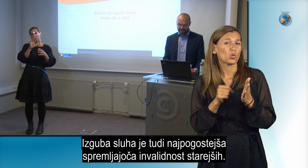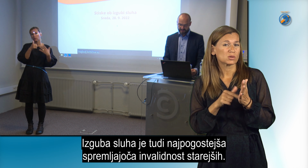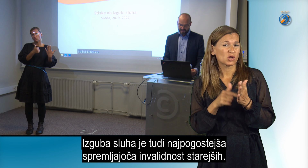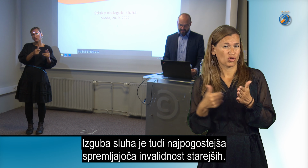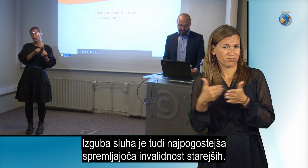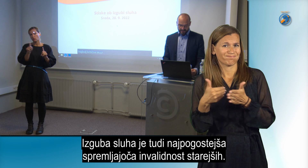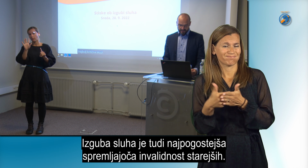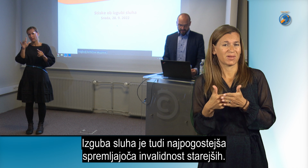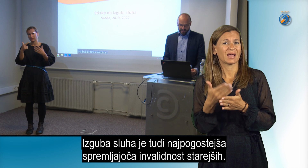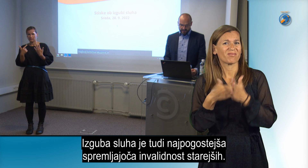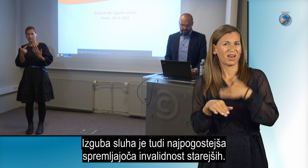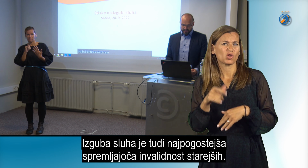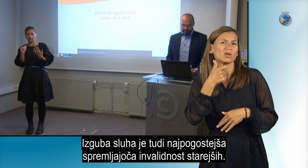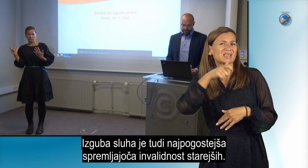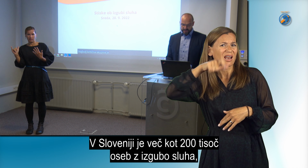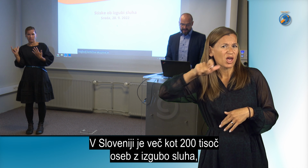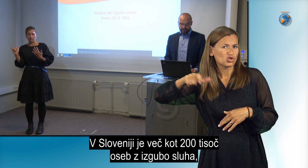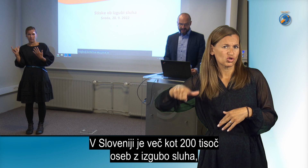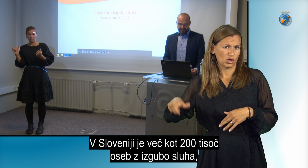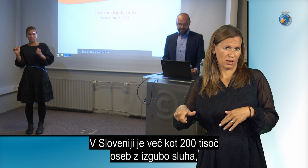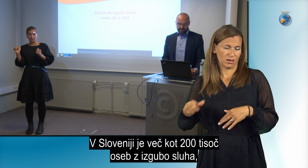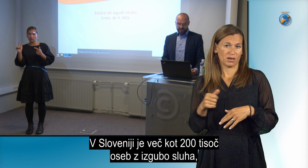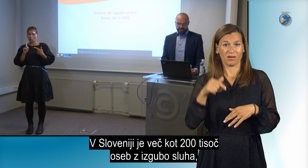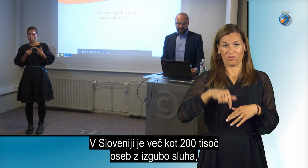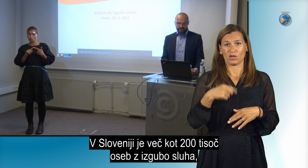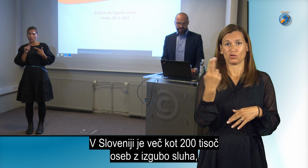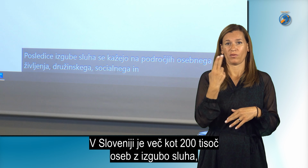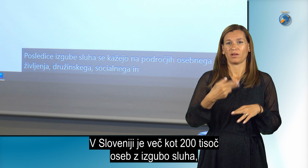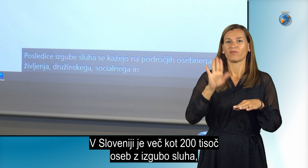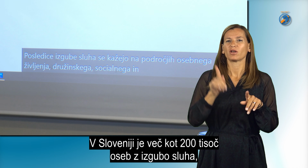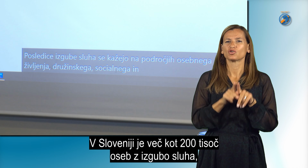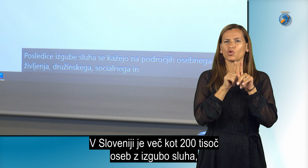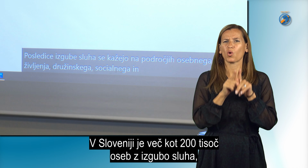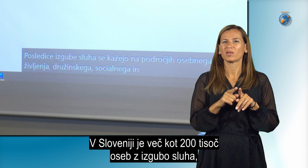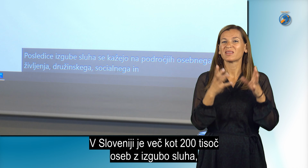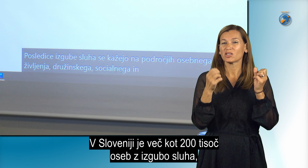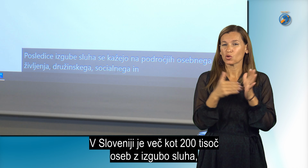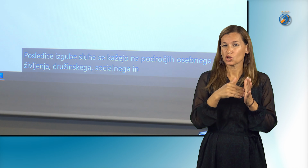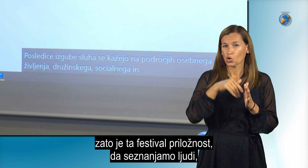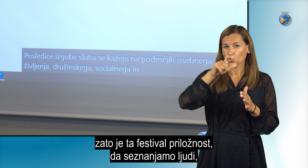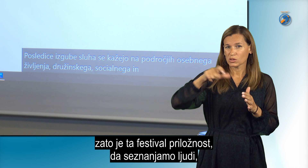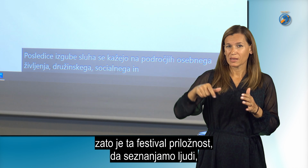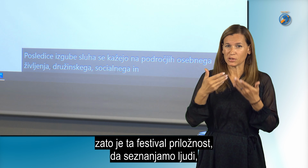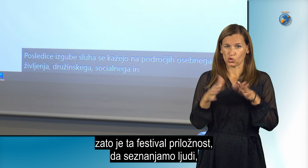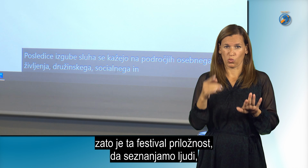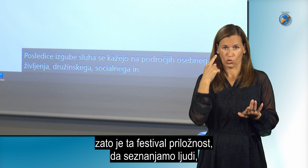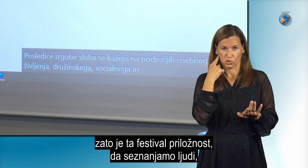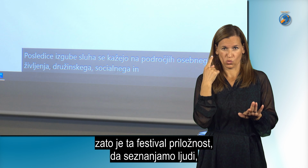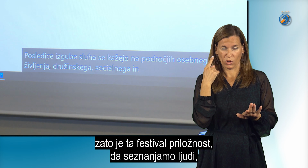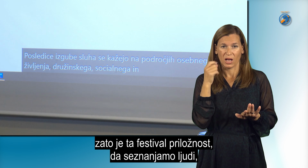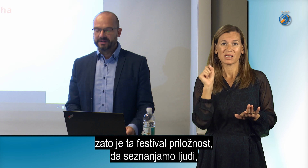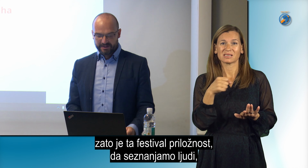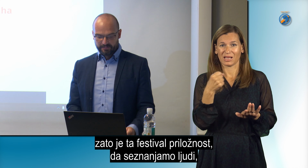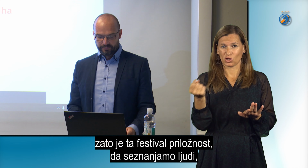spremljajoča invalidnost starejših. V Sloveniji je več kot 200 tisoč oseb z izgubo sluha, zato je